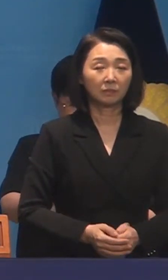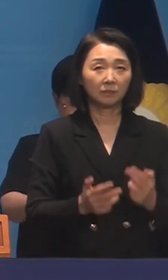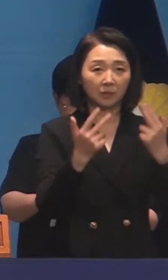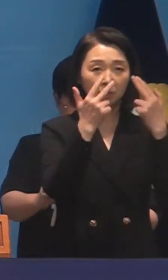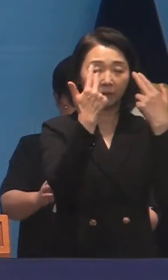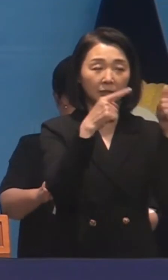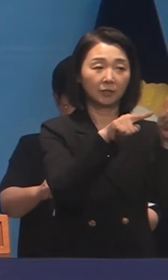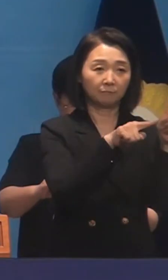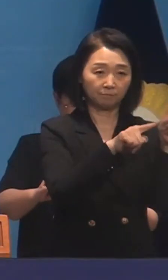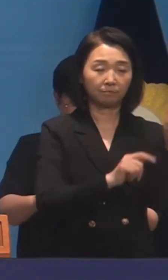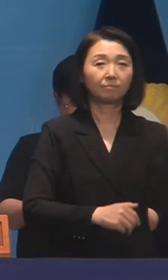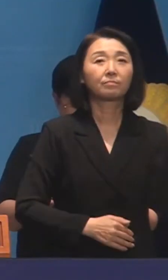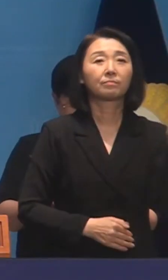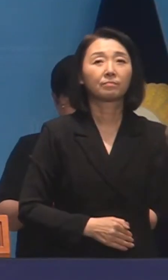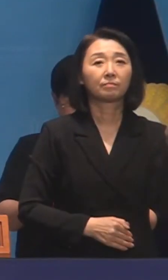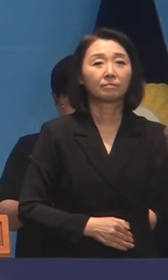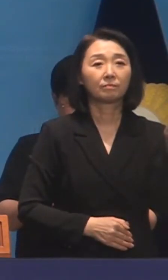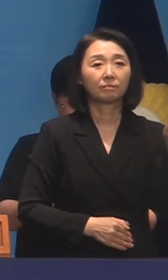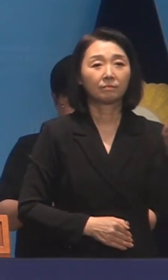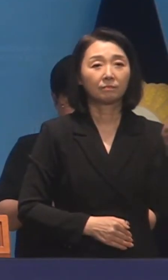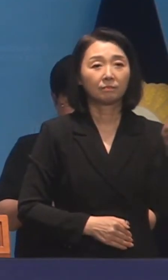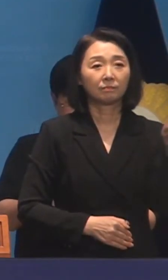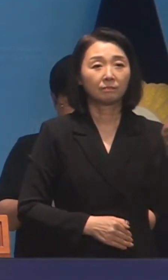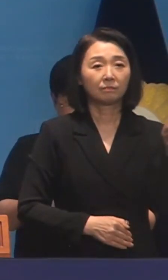이재명 후보께서는